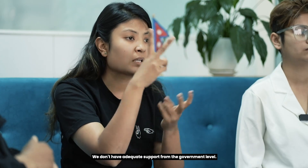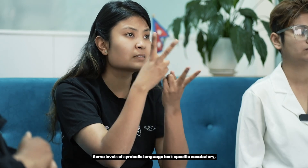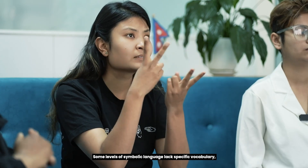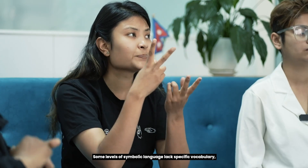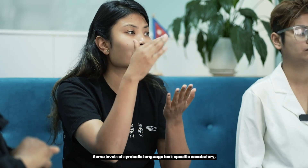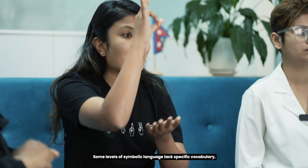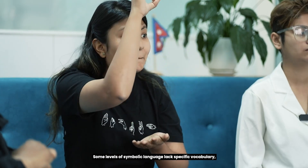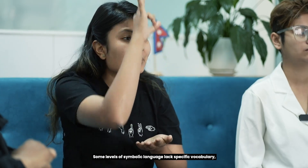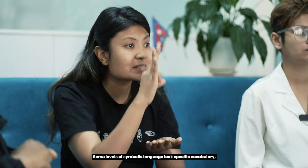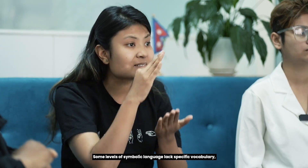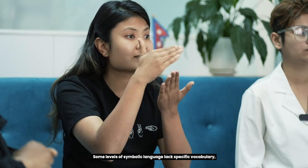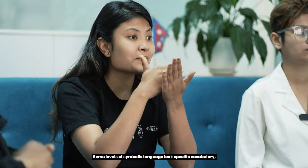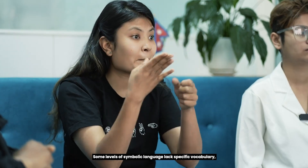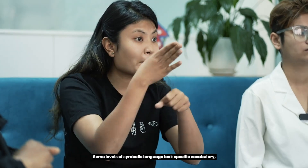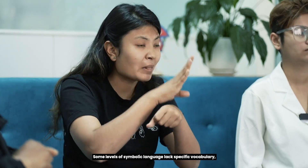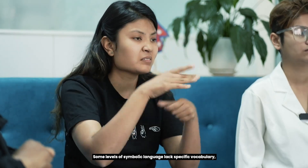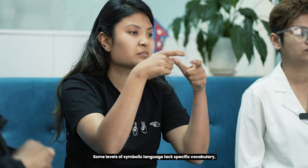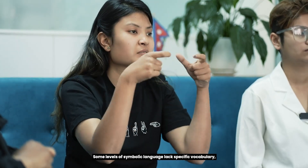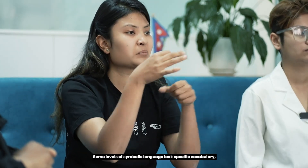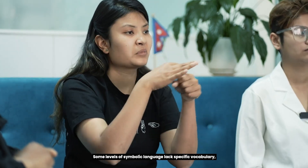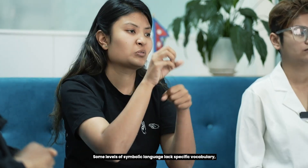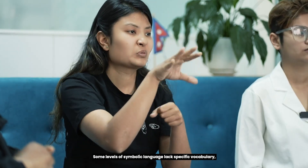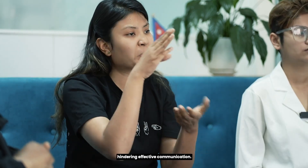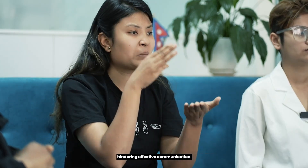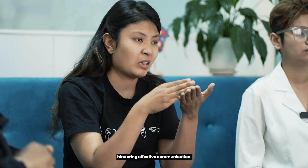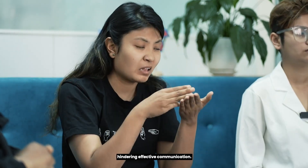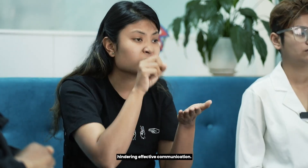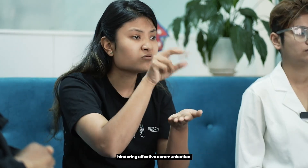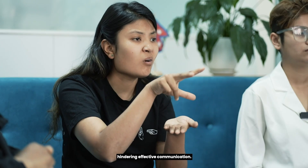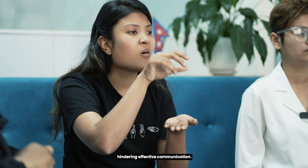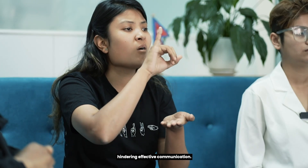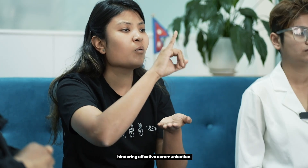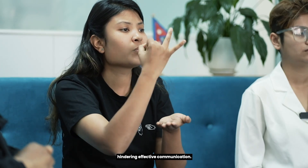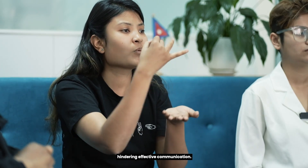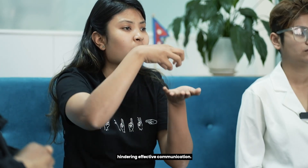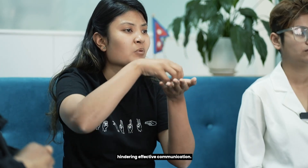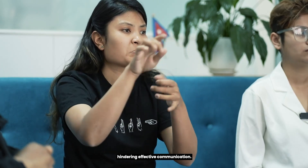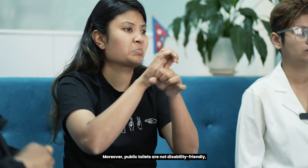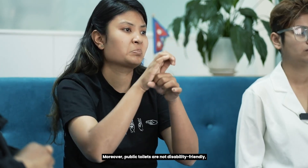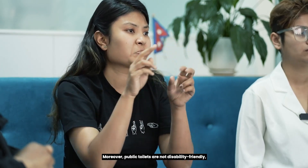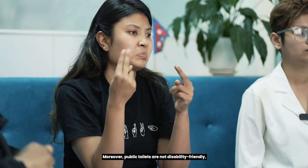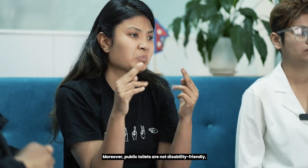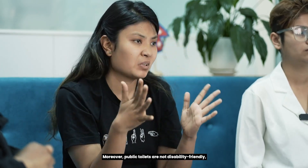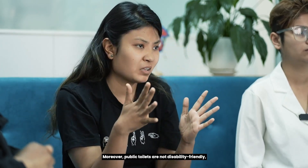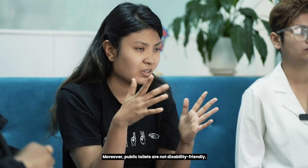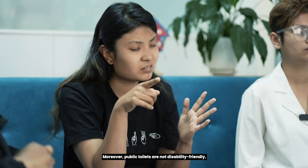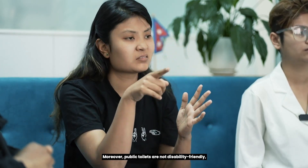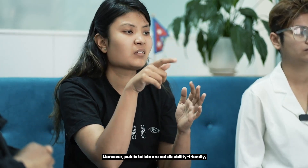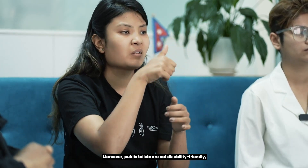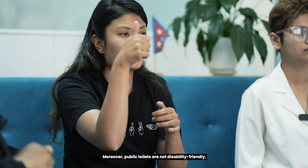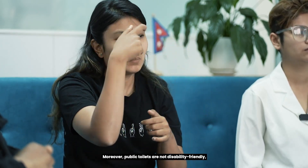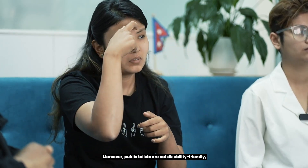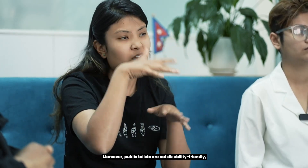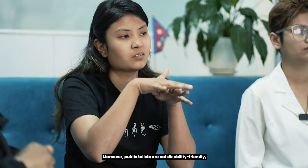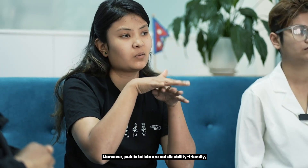कति त अब शब्दहरू पनि छैन होइन, त्यसको डेभलपमेन्ट भएको छैन, त्यही भएर चाहिँ गाह्रो हुन्थ्यो. अनि अब जुन सार्वजनिक